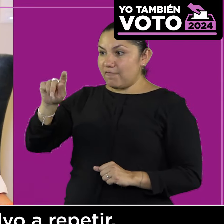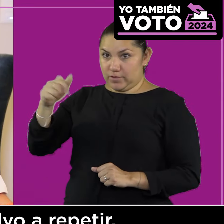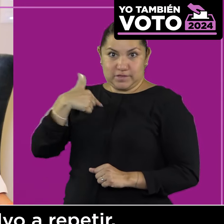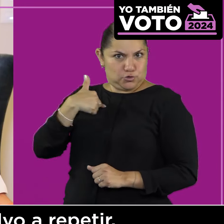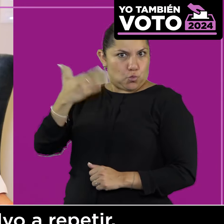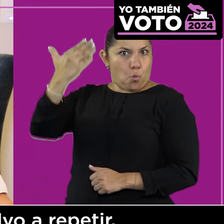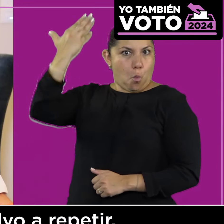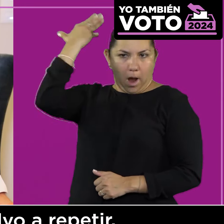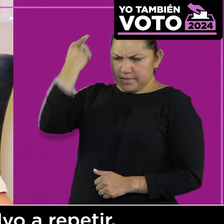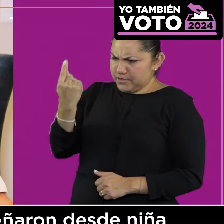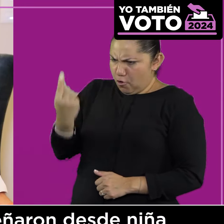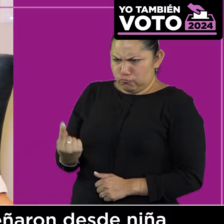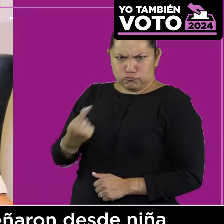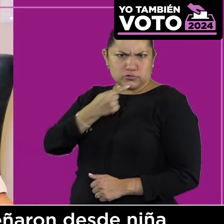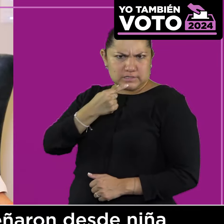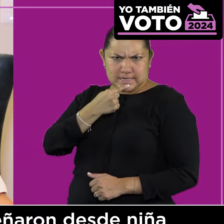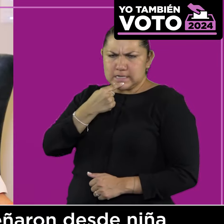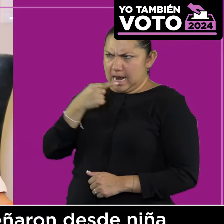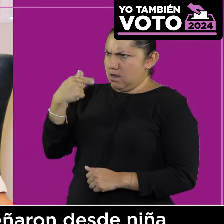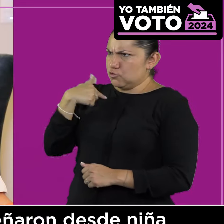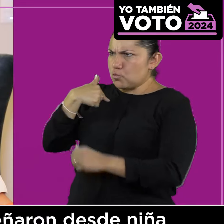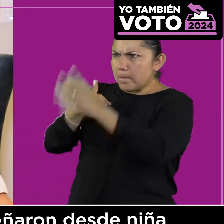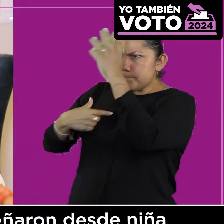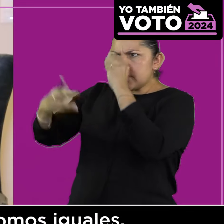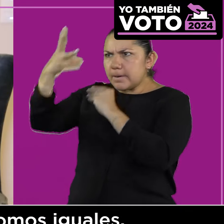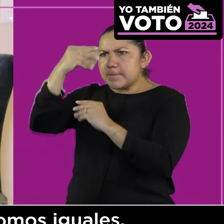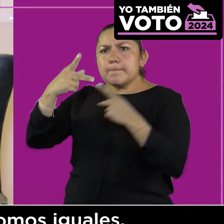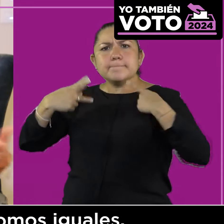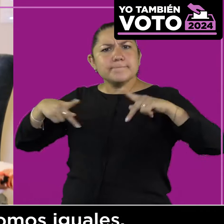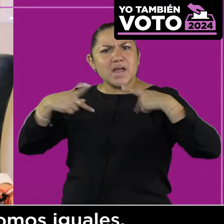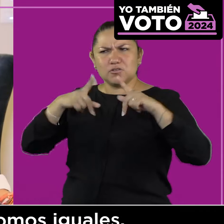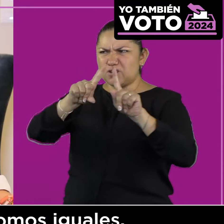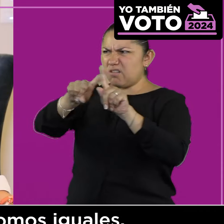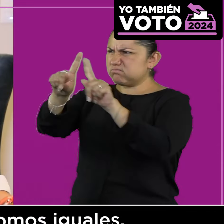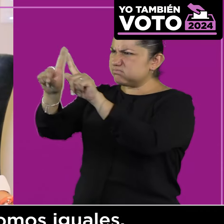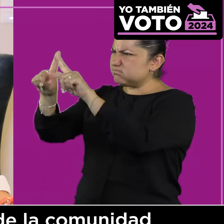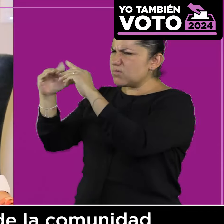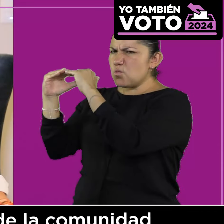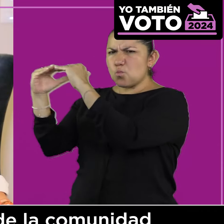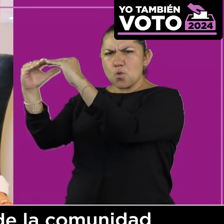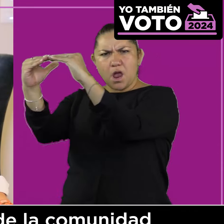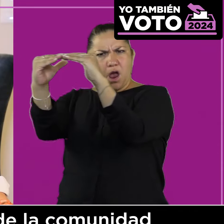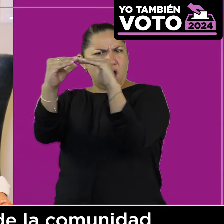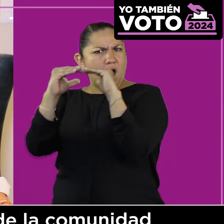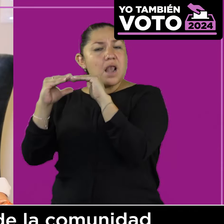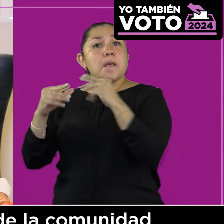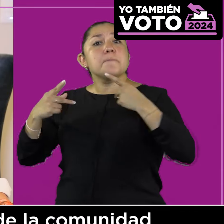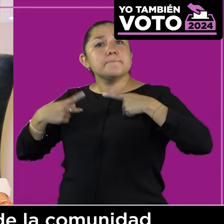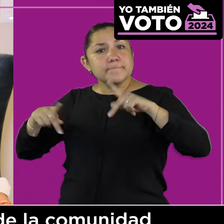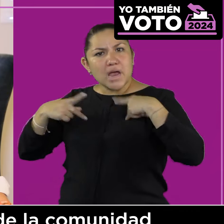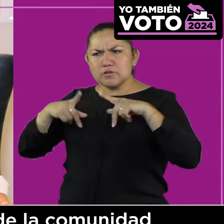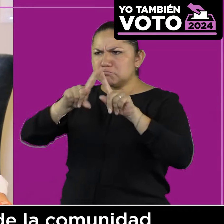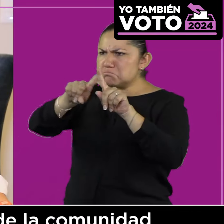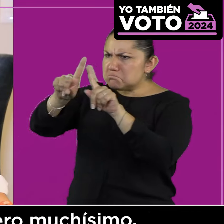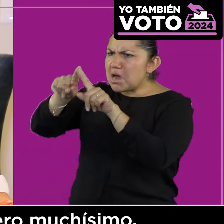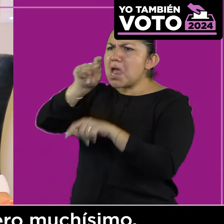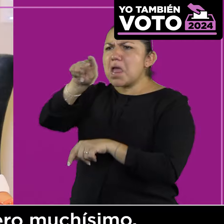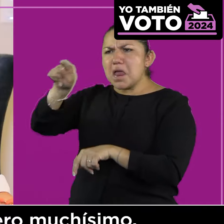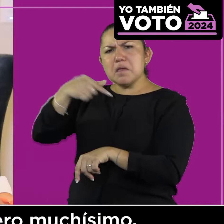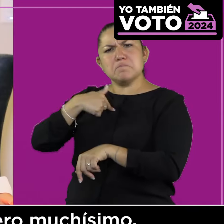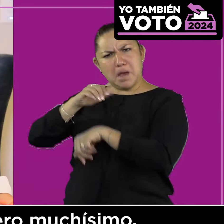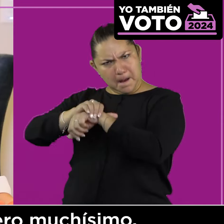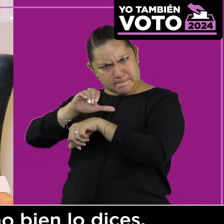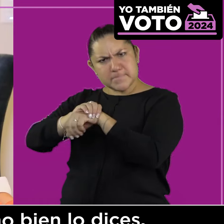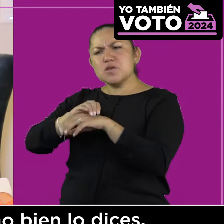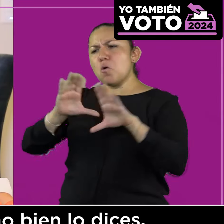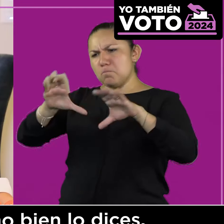te lo vuelvo a repetir siempre me enseñaron desde niña que todos somos iguales tengo amigos de la comunidad a los que